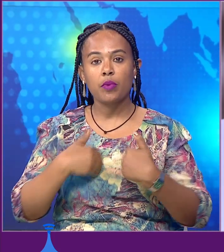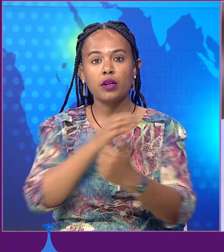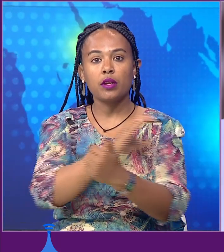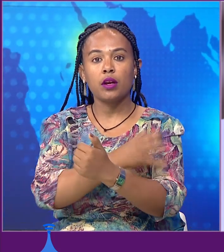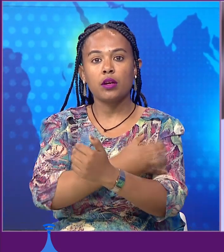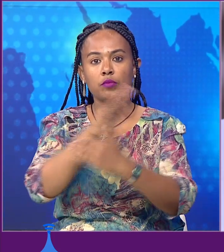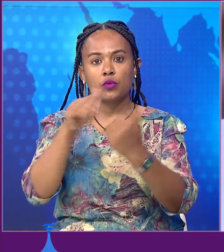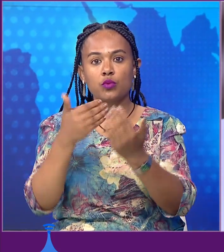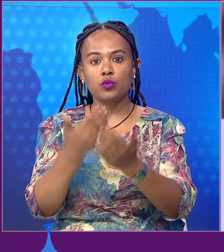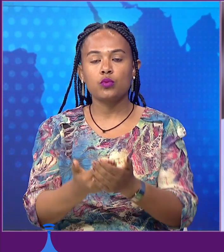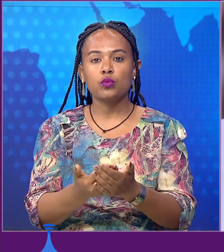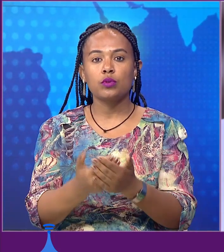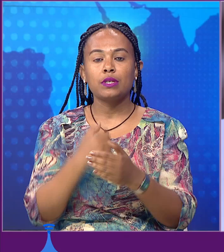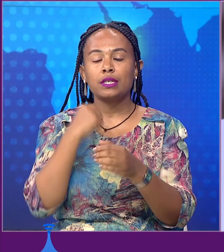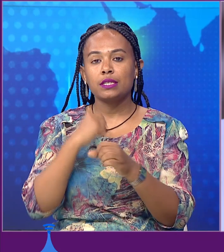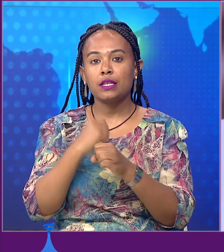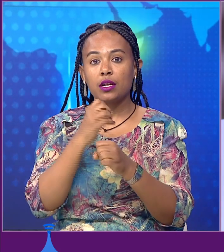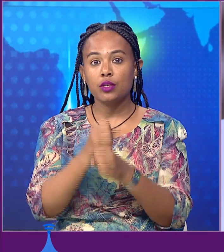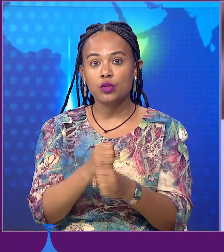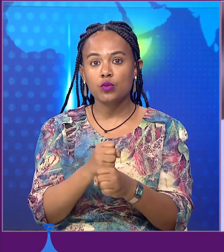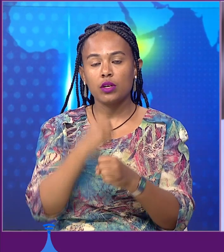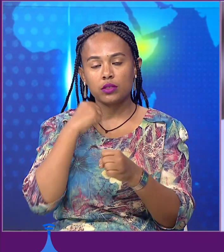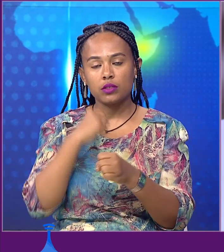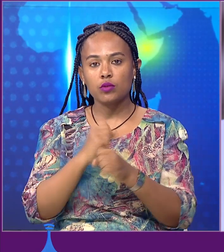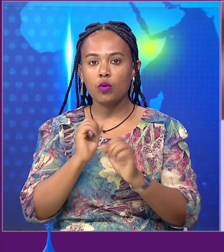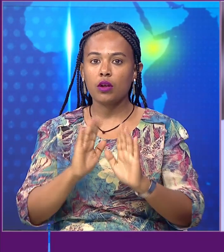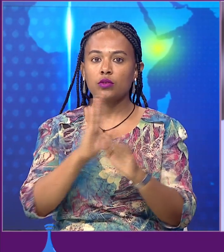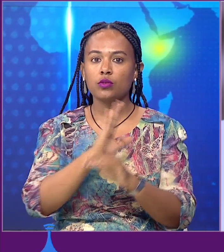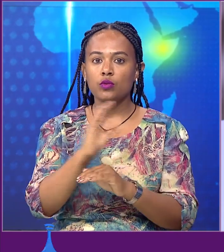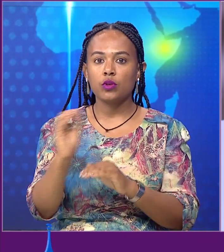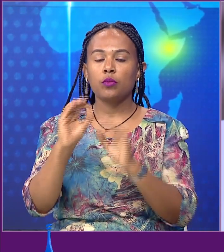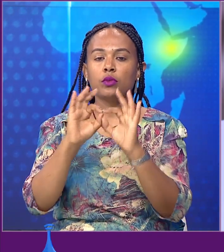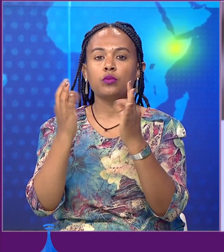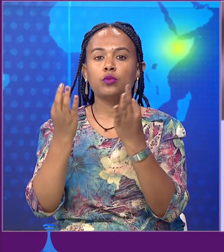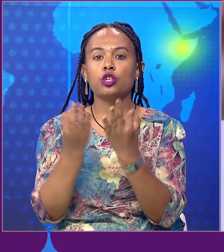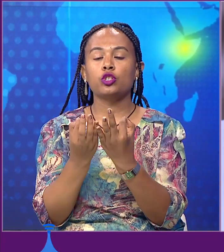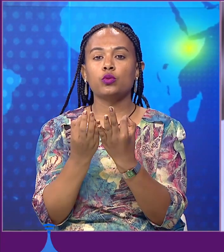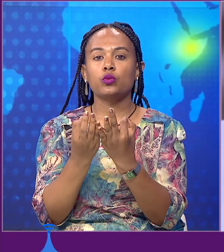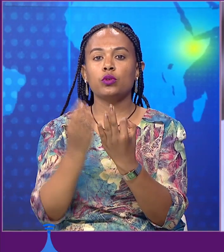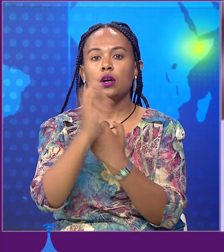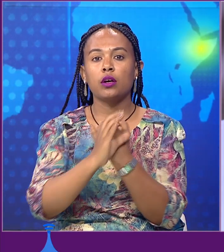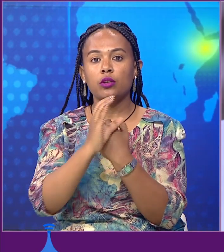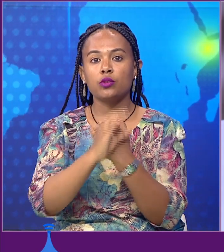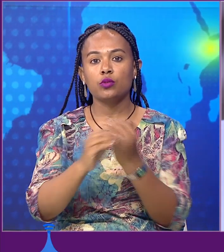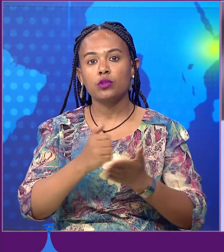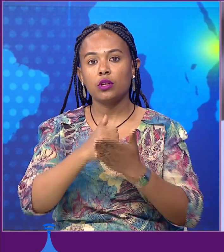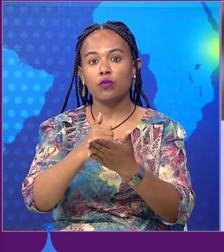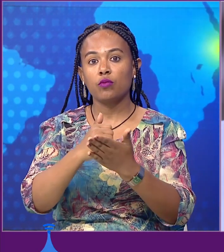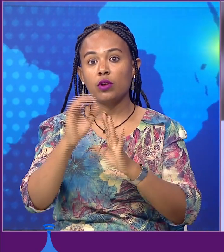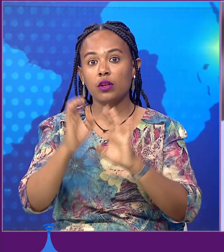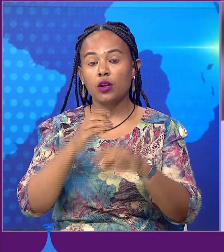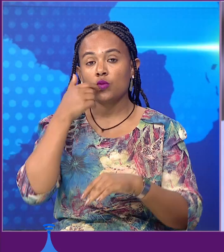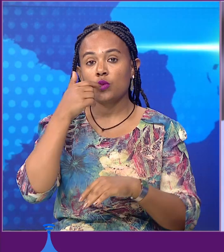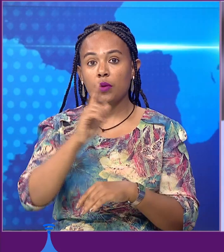ደግሞ ስራ እንዲይዙና ሰርተው ራሳቸውንና ቤተሰቦቻቸውን አገራቸውን እንዲደግፉ እናድርጋቸው የሚል